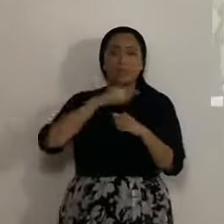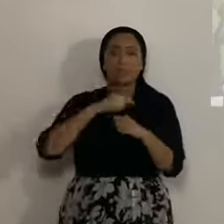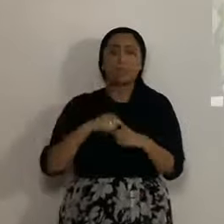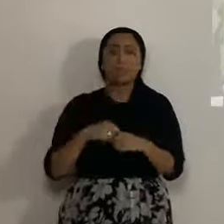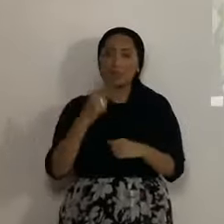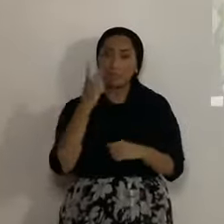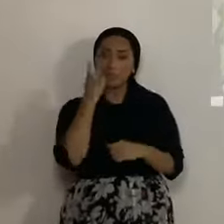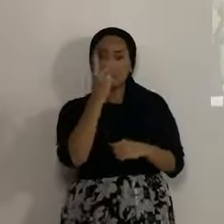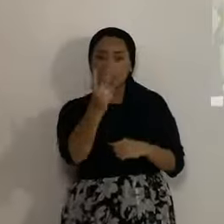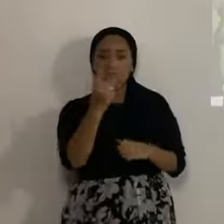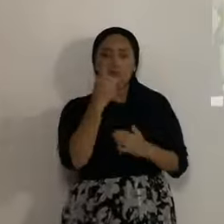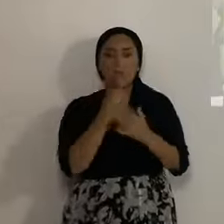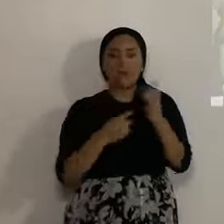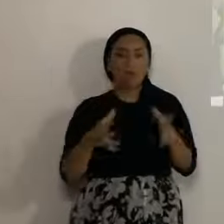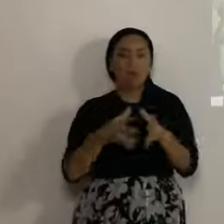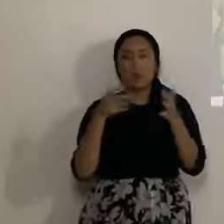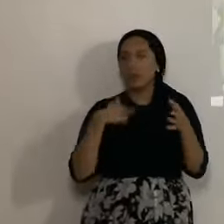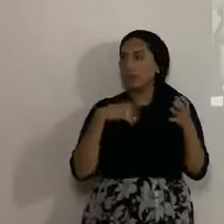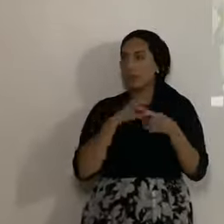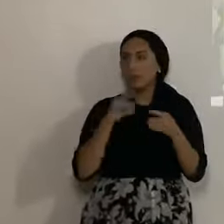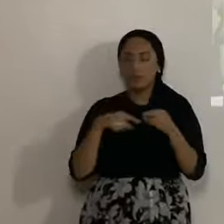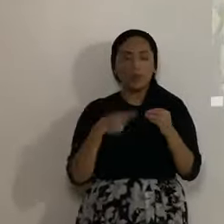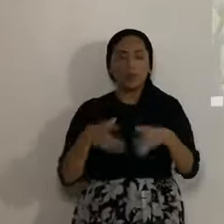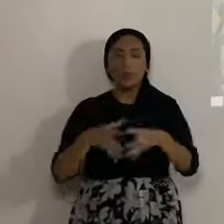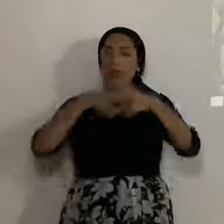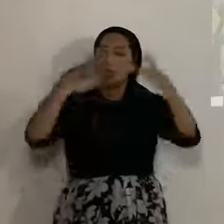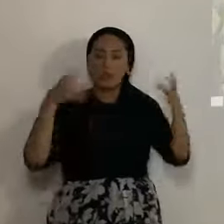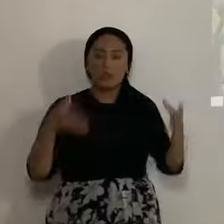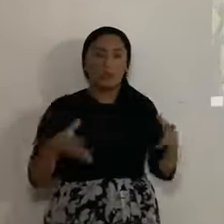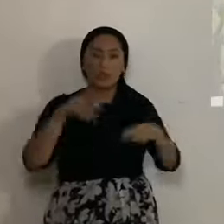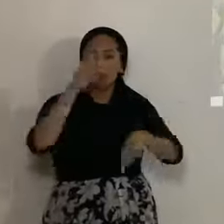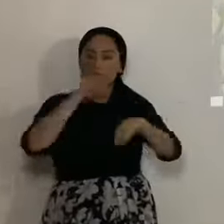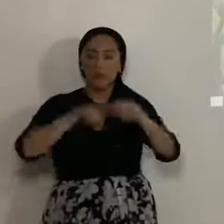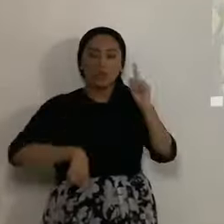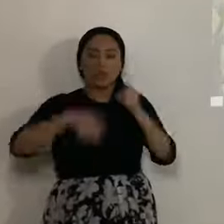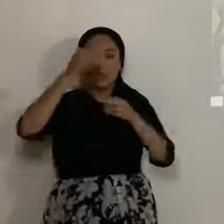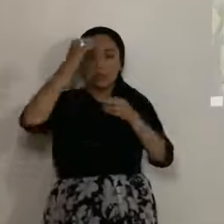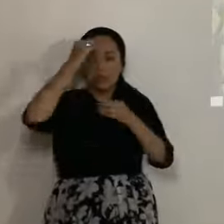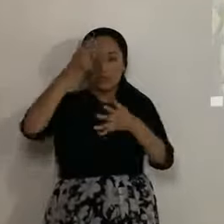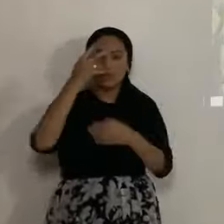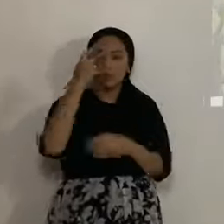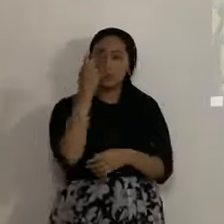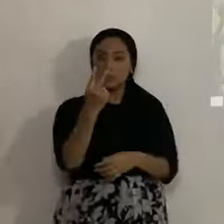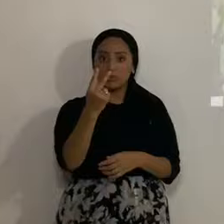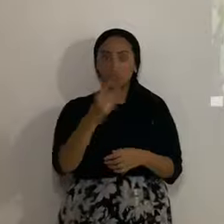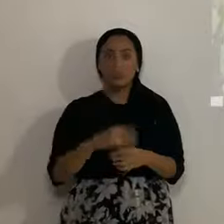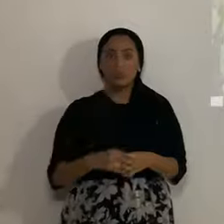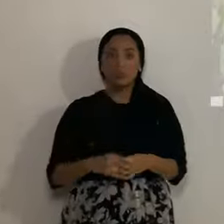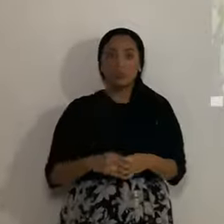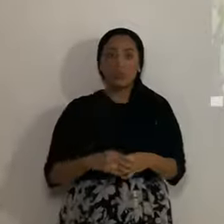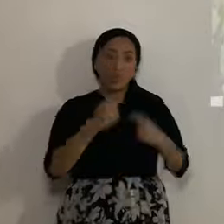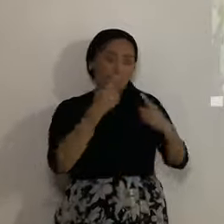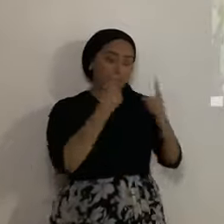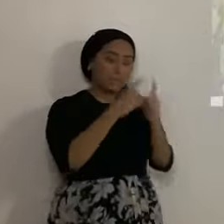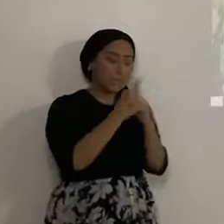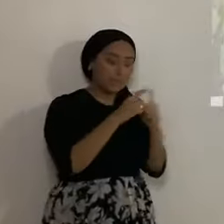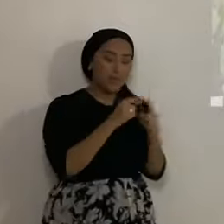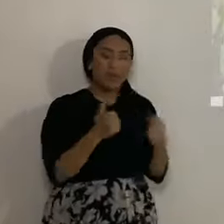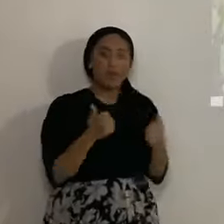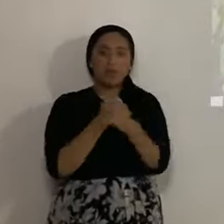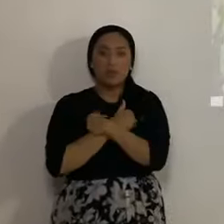percepción de lo que tanto hemos hablado no puede obedecer a los dos, es decir, a atacar o al